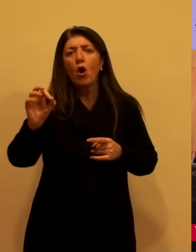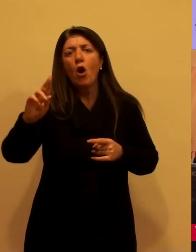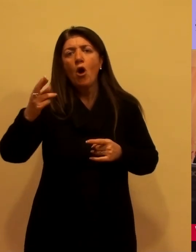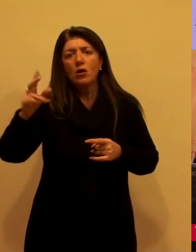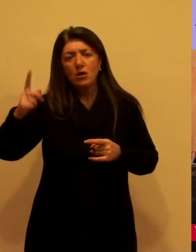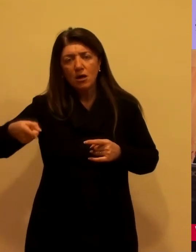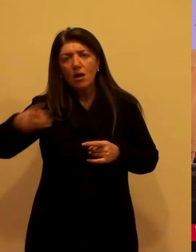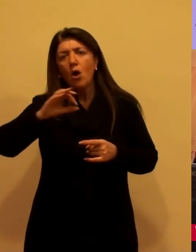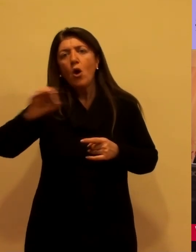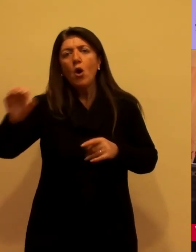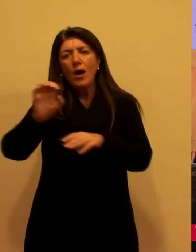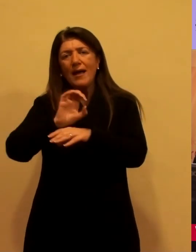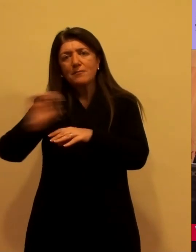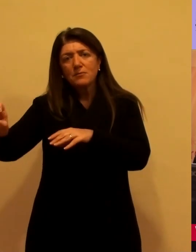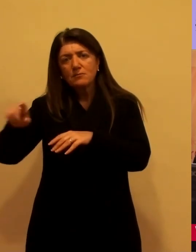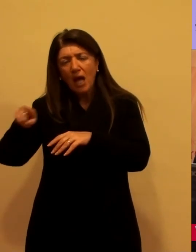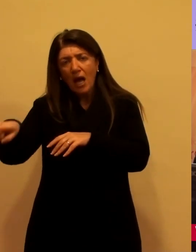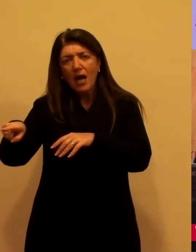mail è facile,